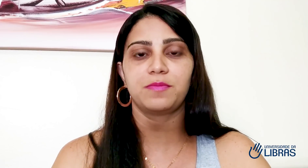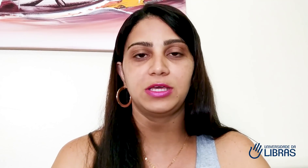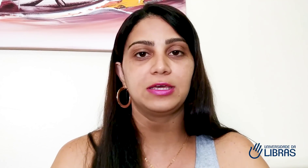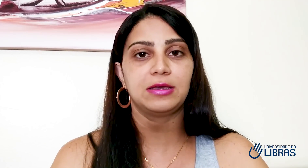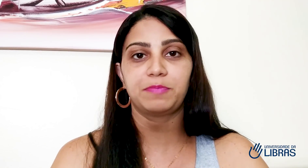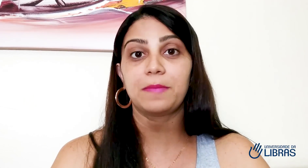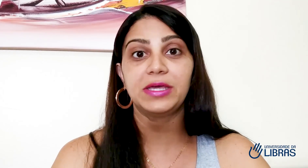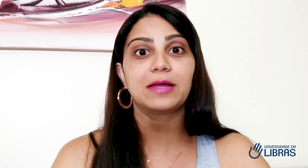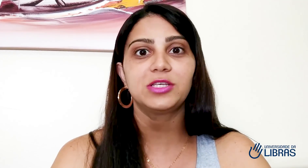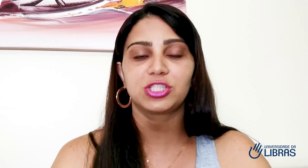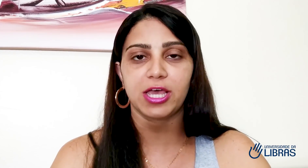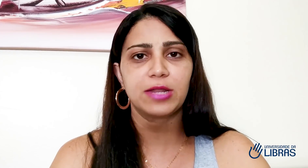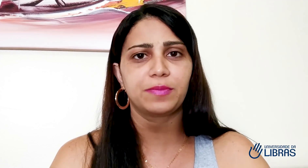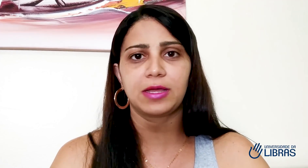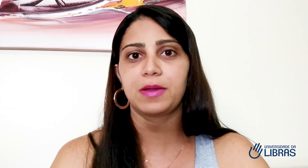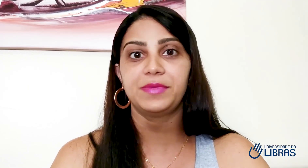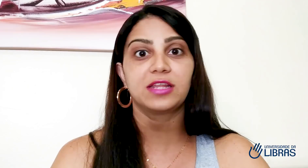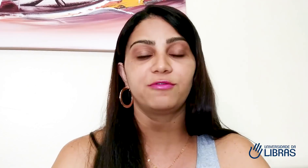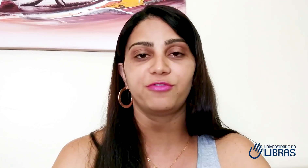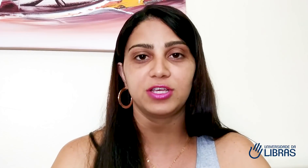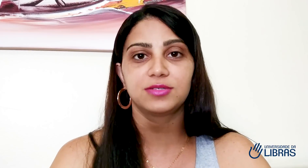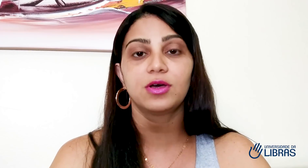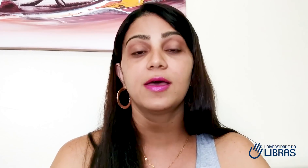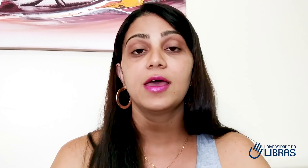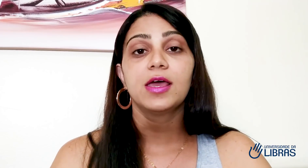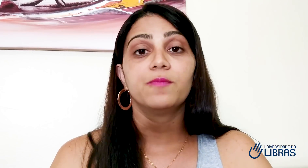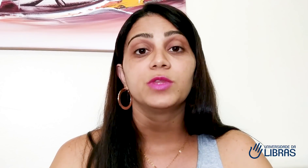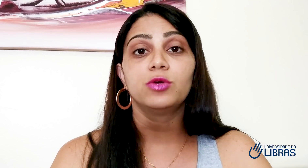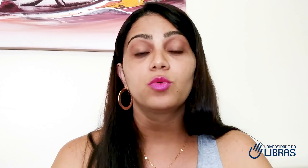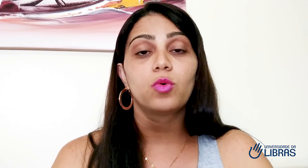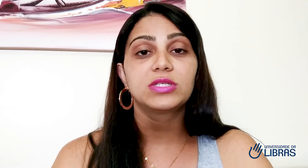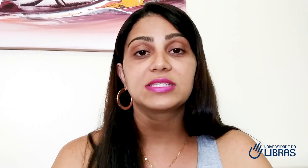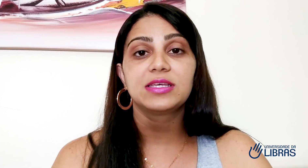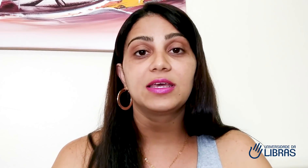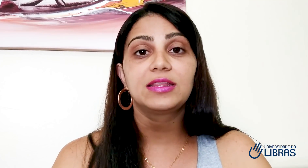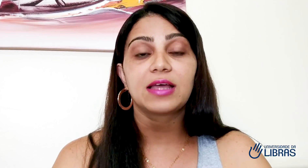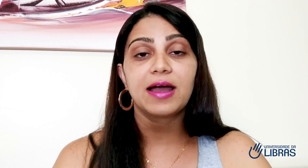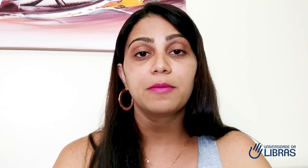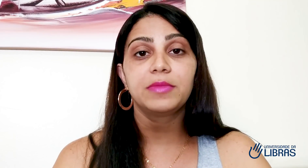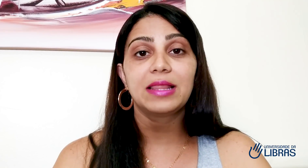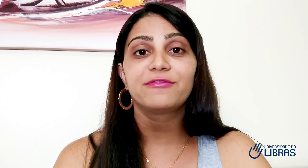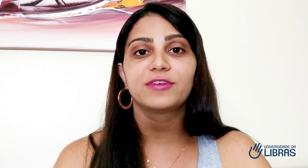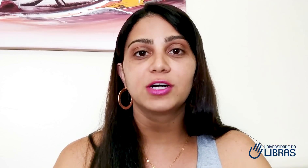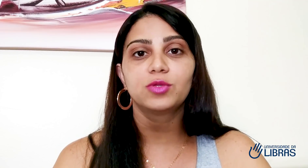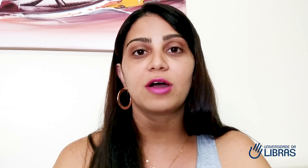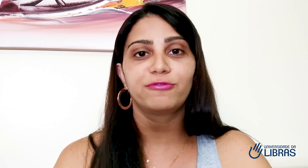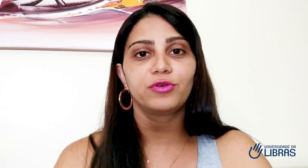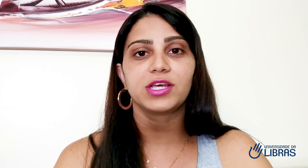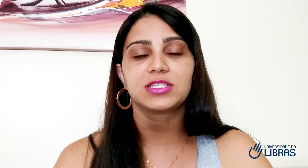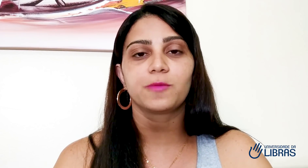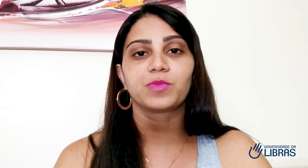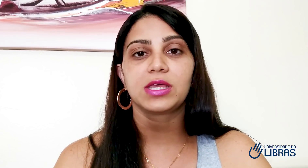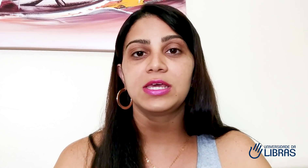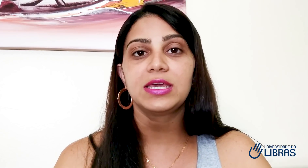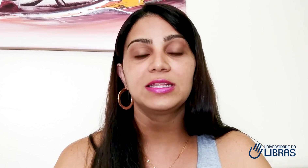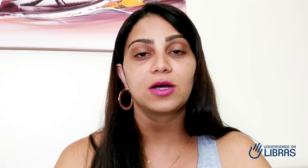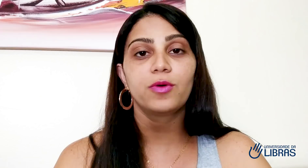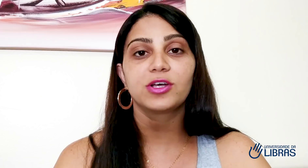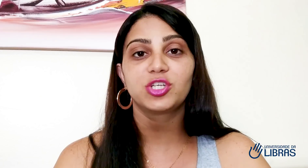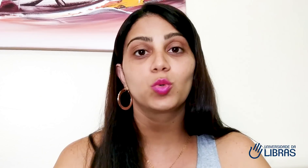mim, que para mim era mistério, que para mim era difícil. E um curso assim que tá me levando à fluência. E então eu achei o